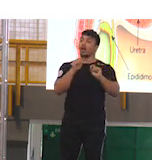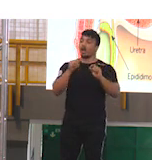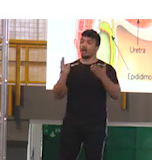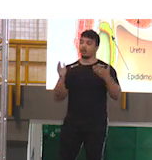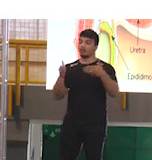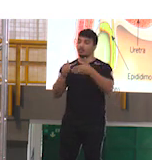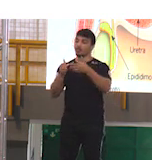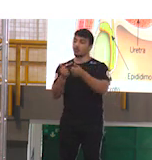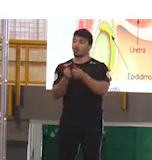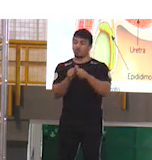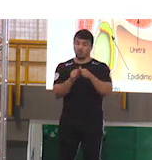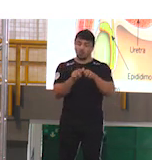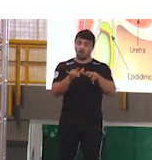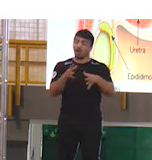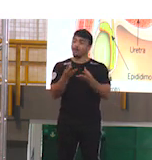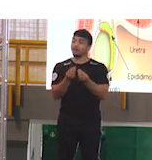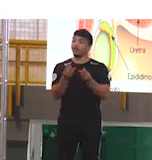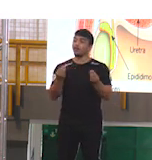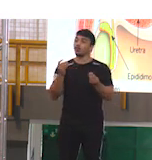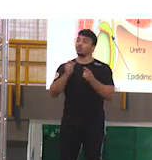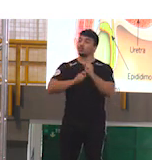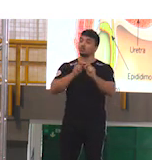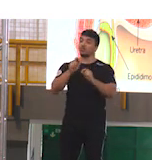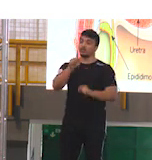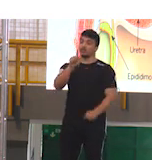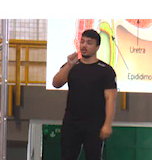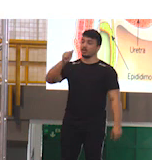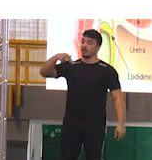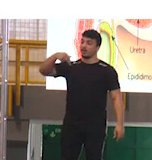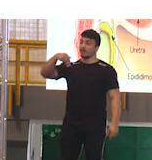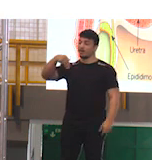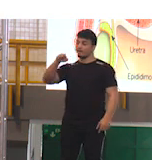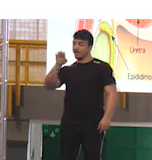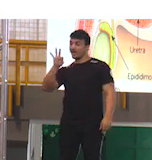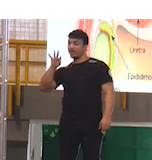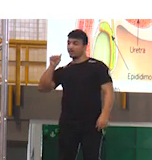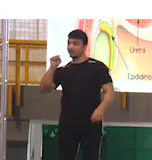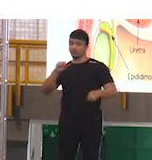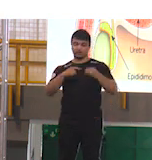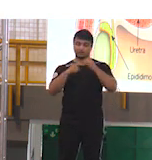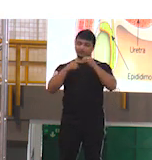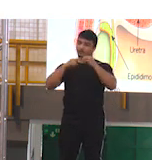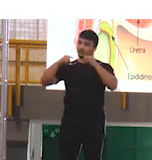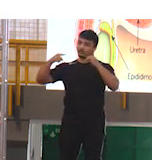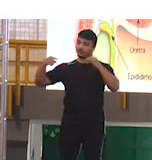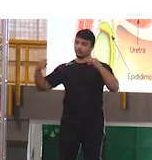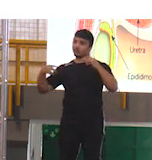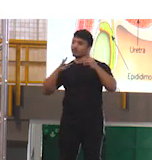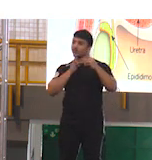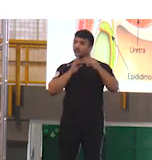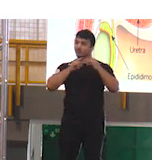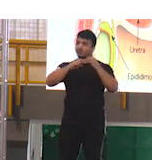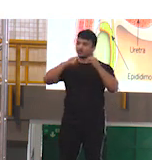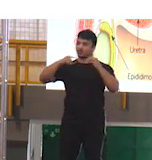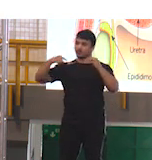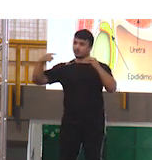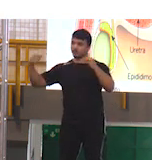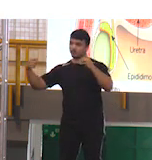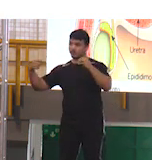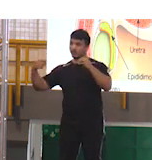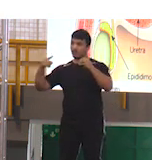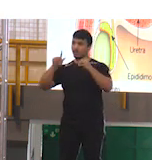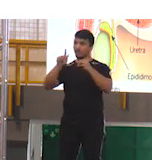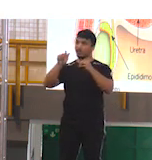na produção em quantidade de gametas. Enquanto que o sexo feminino